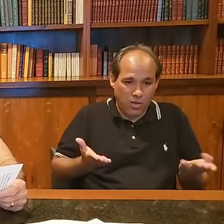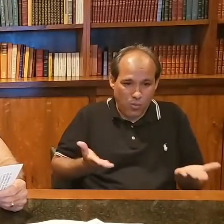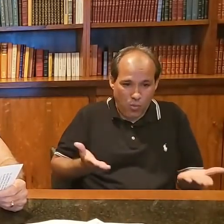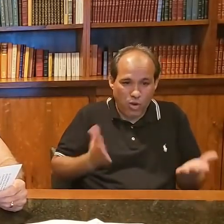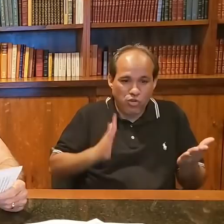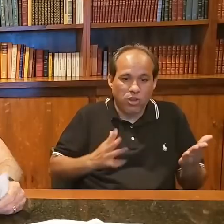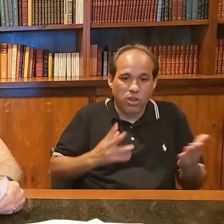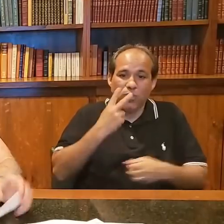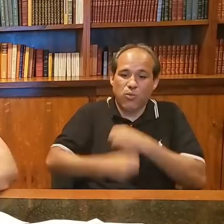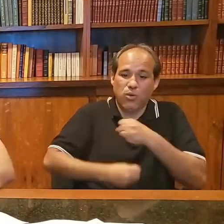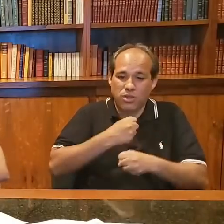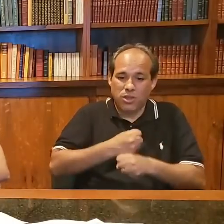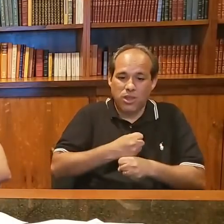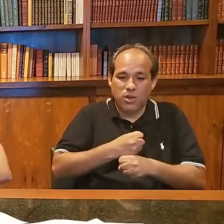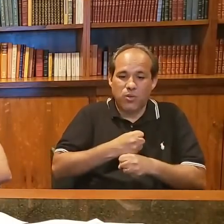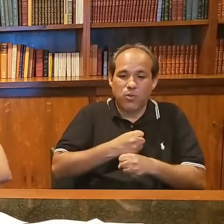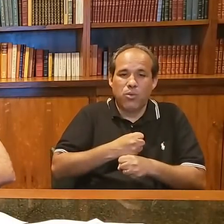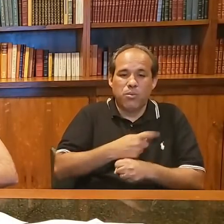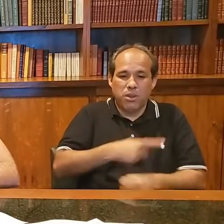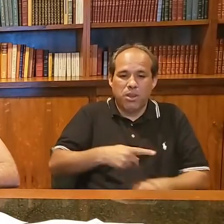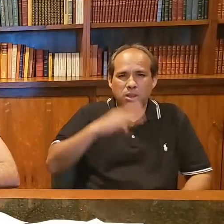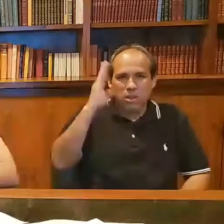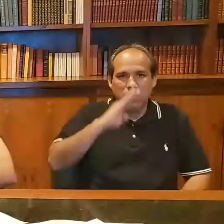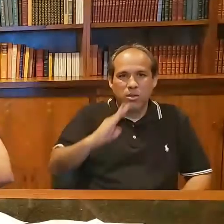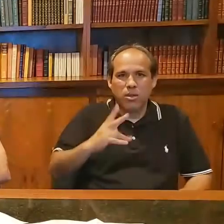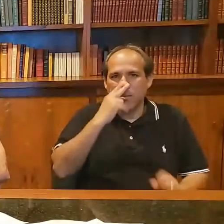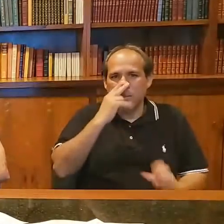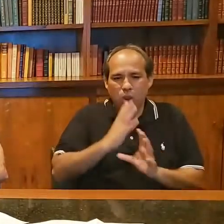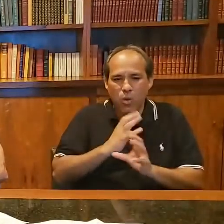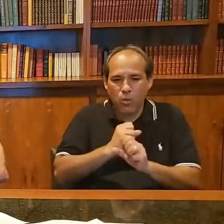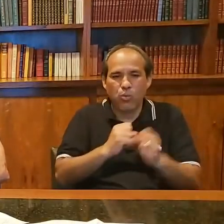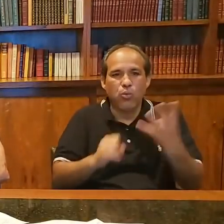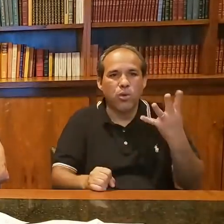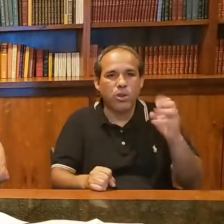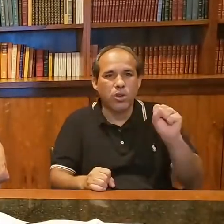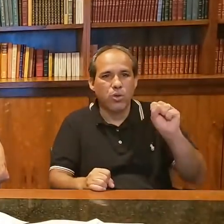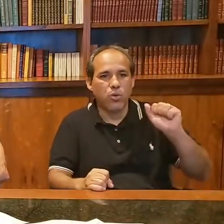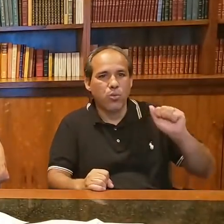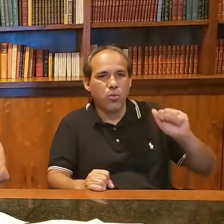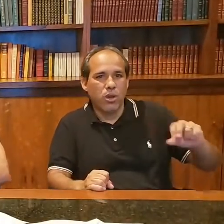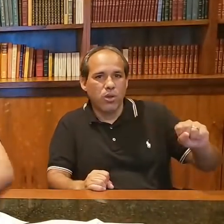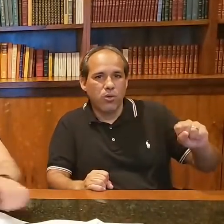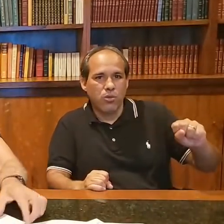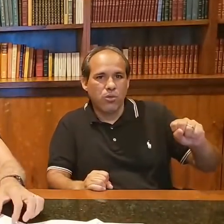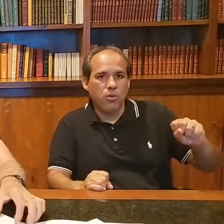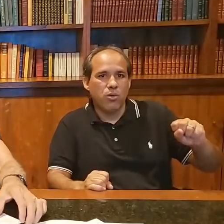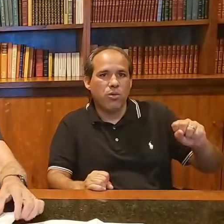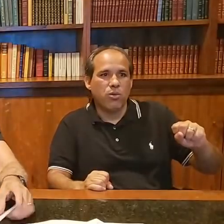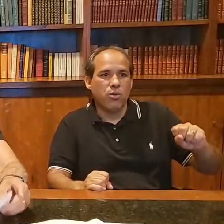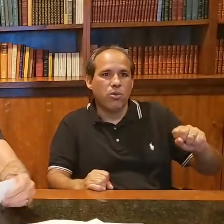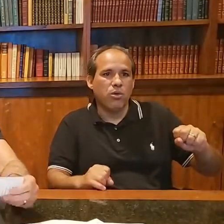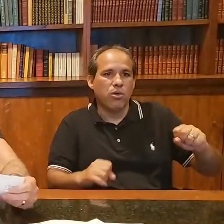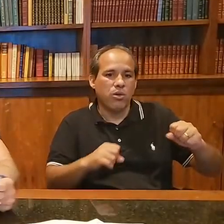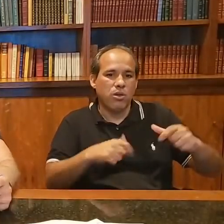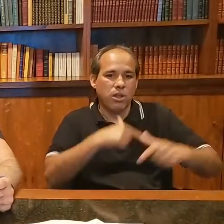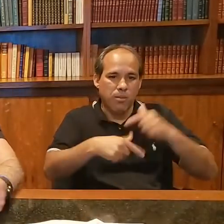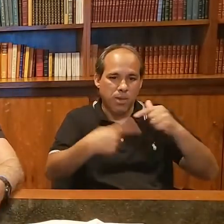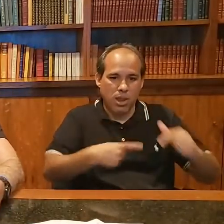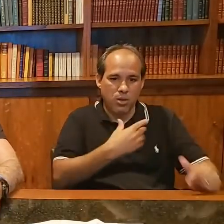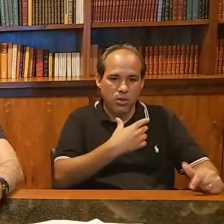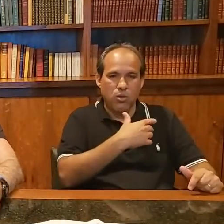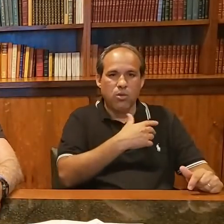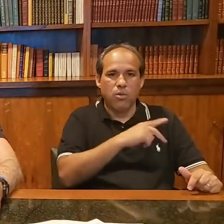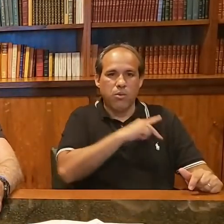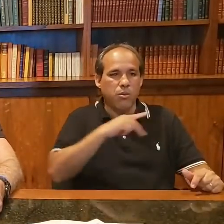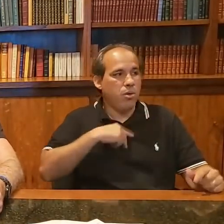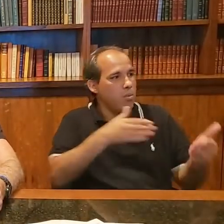como presidente da República. Então, estou aí com basicamente, eu acho que 48 anos de serviço. 48 anos. Eu quero que o Cid traga semana que vem quanto eu